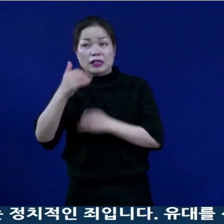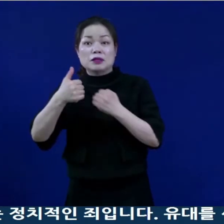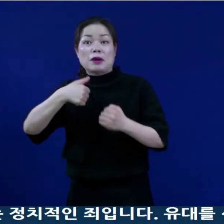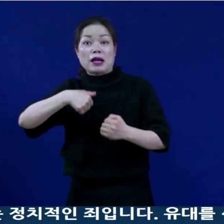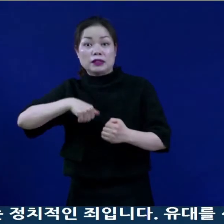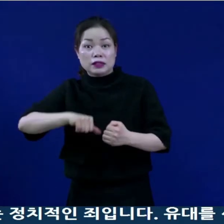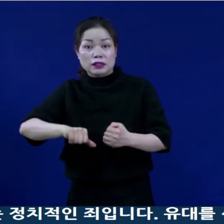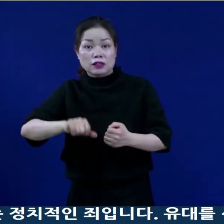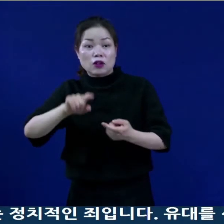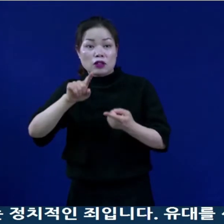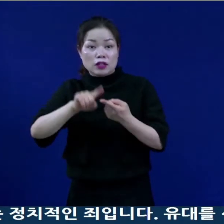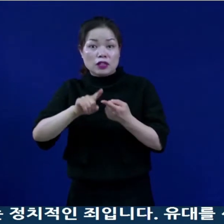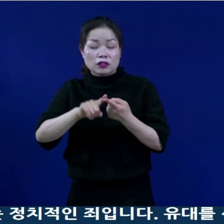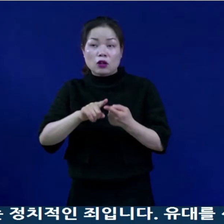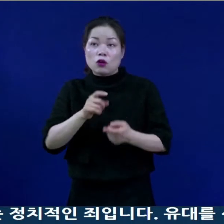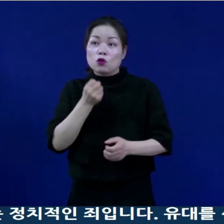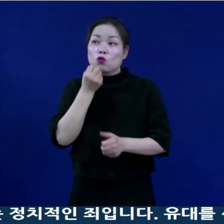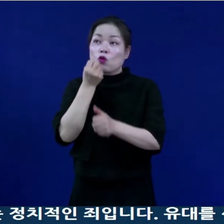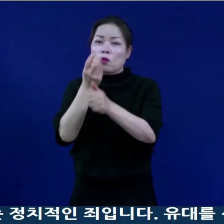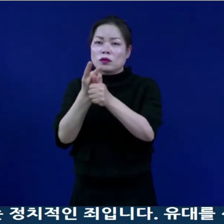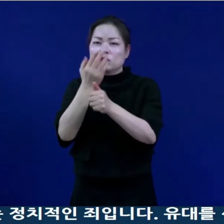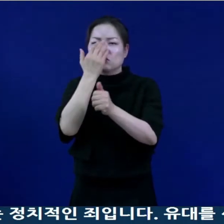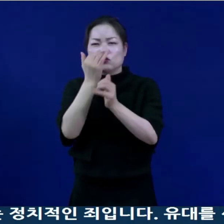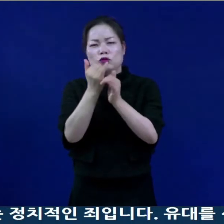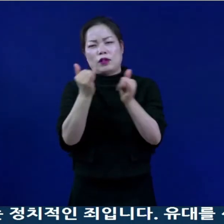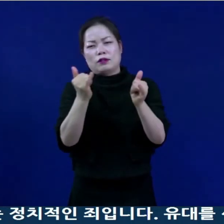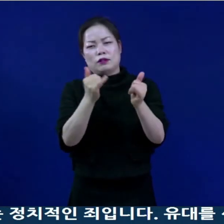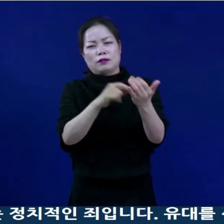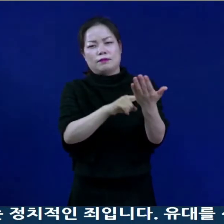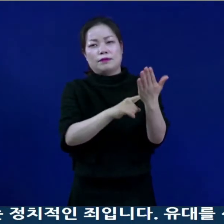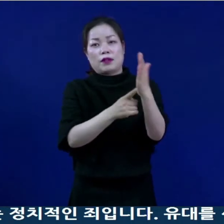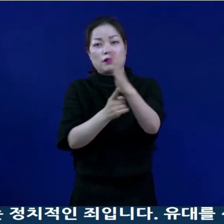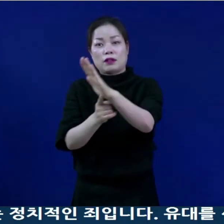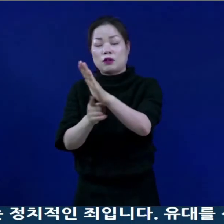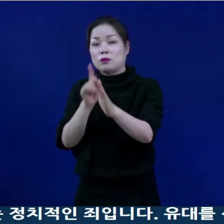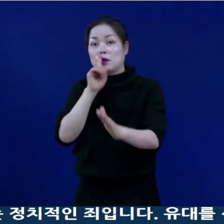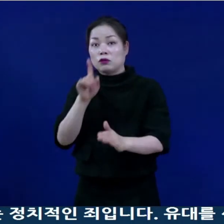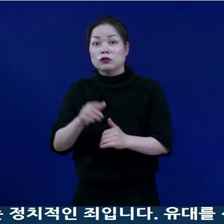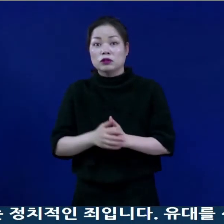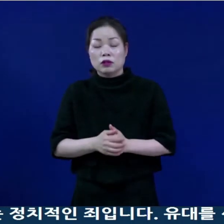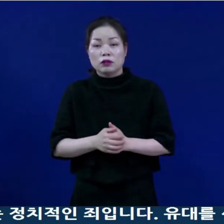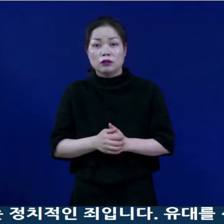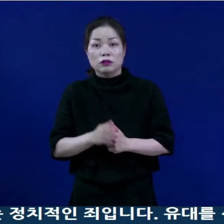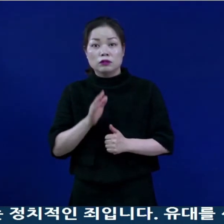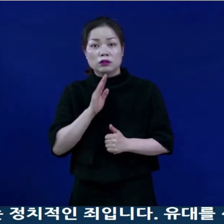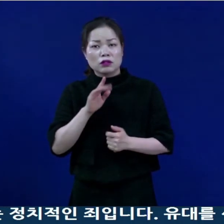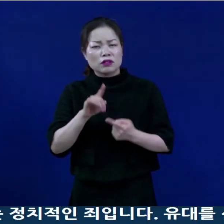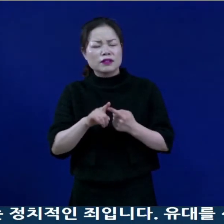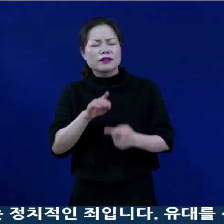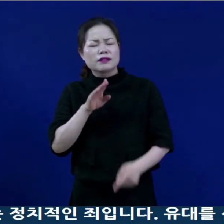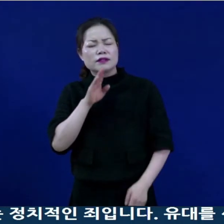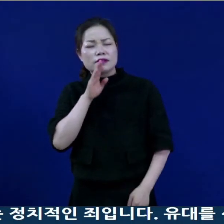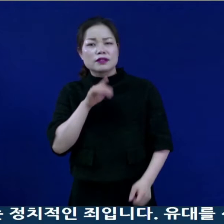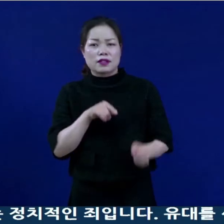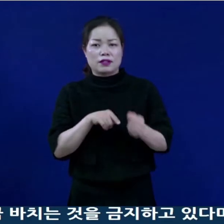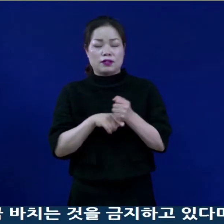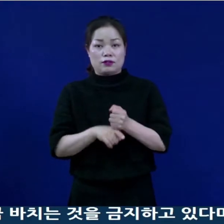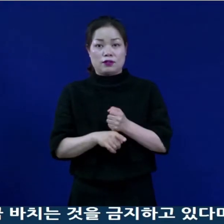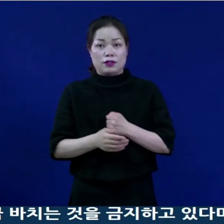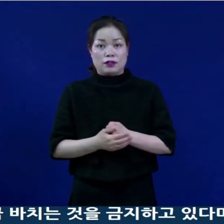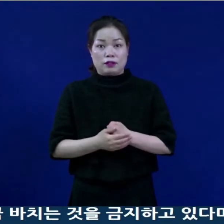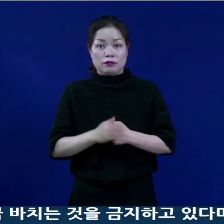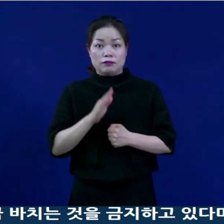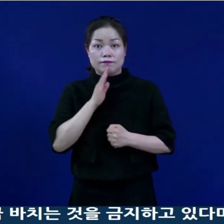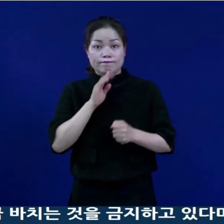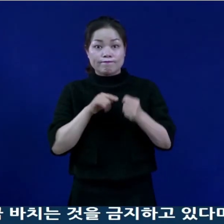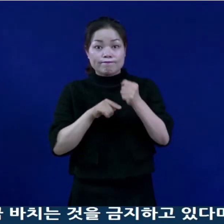것임을 유대인들이 드디어 본색을 드러내며 말을 합니다. 사실 여러분 이것이 진짜 이유죠. 이게